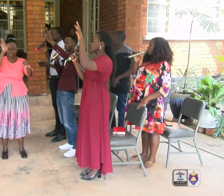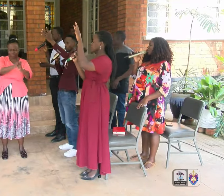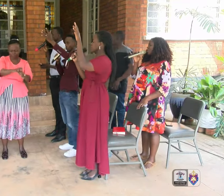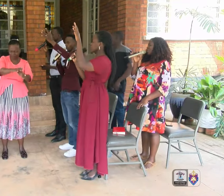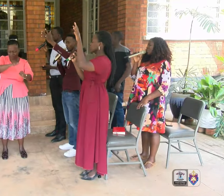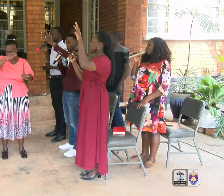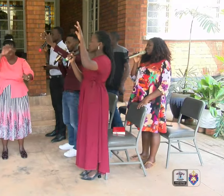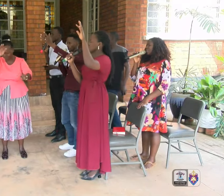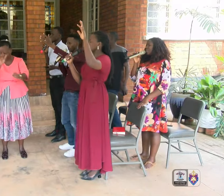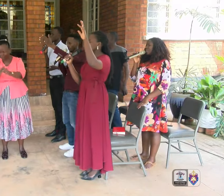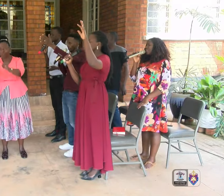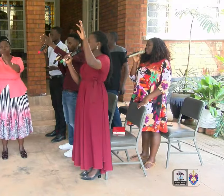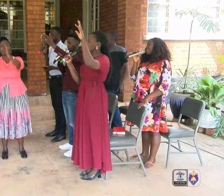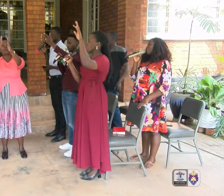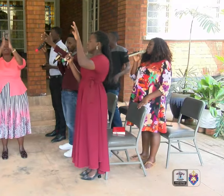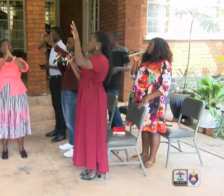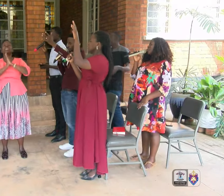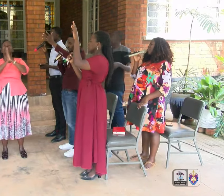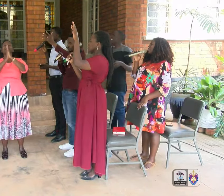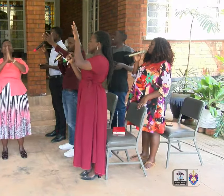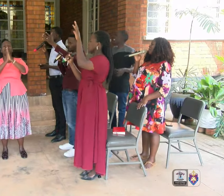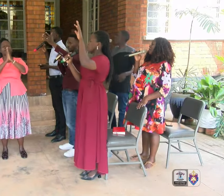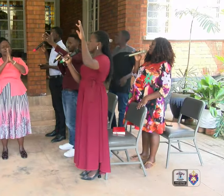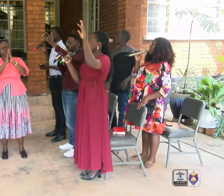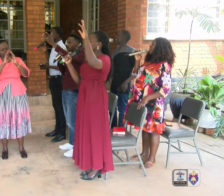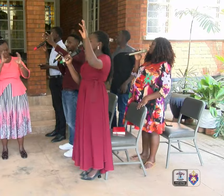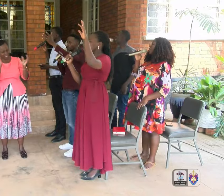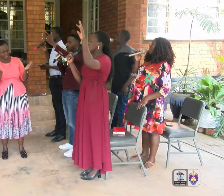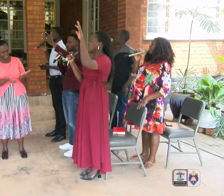muji. Nina chensaba yes.